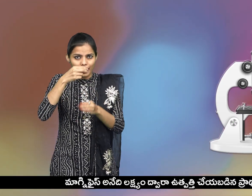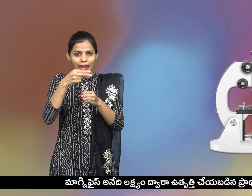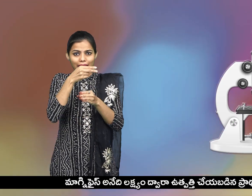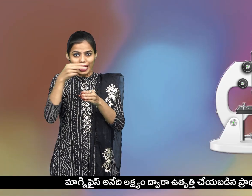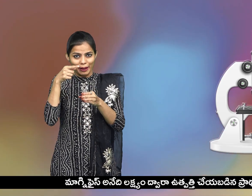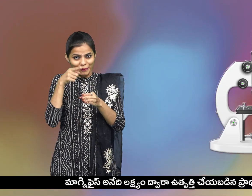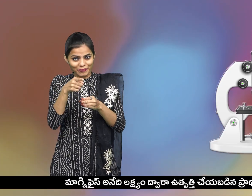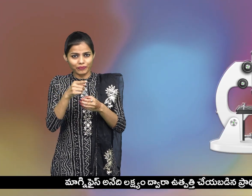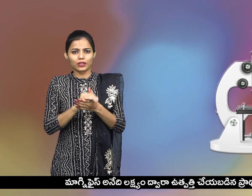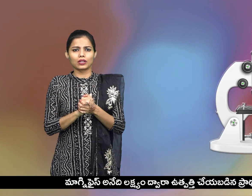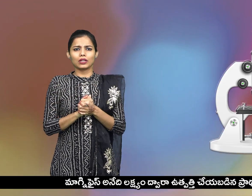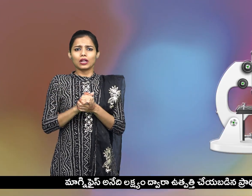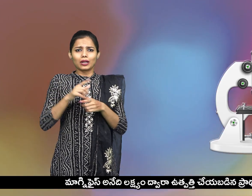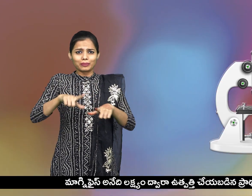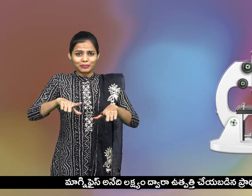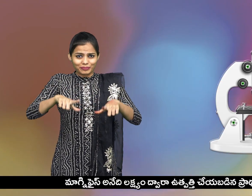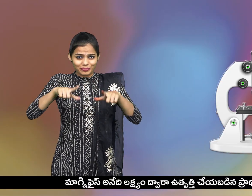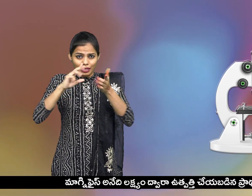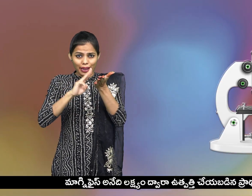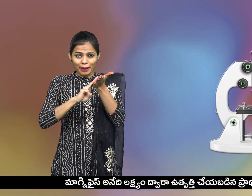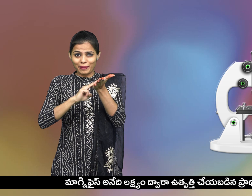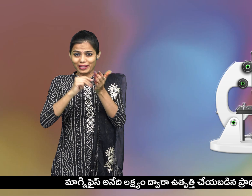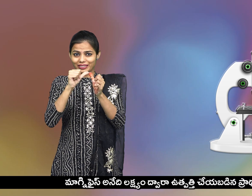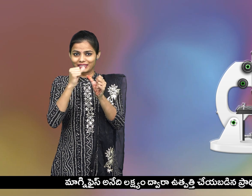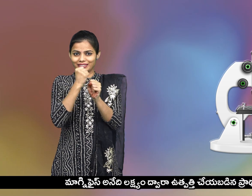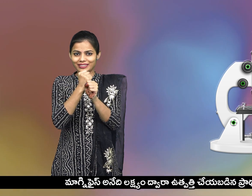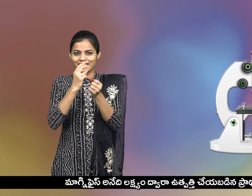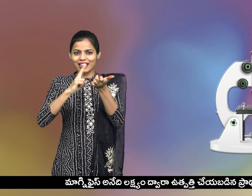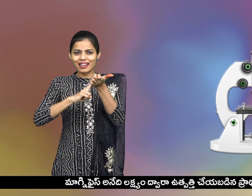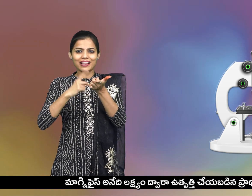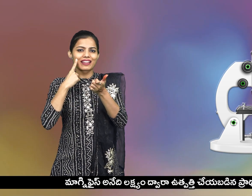మ్యాగ్నిఫైస్ అనేది లక్ష్యం ద్వారా ఉత్పత్తి చేయబడిన ప్రాథమిక చిత్రం.